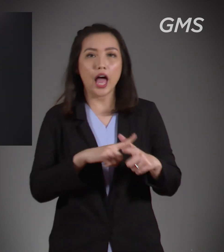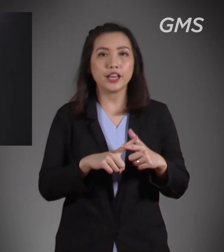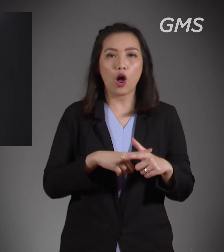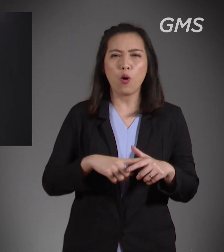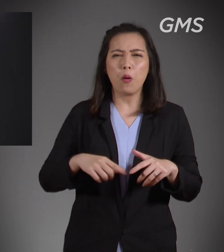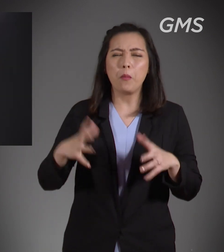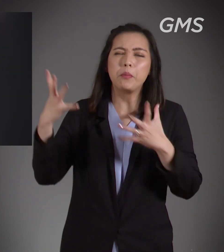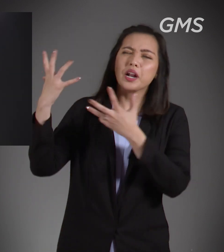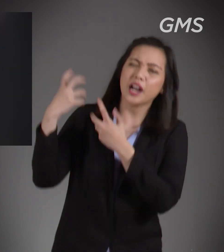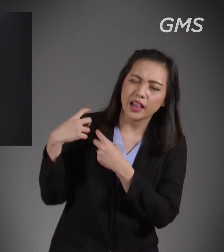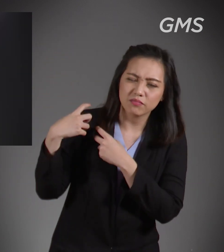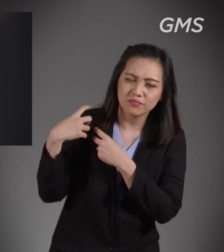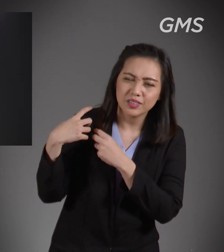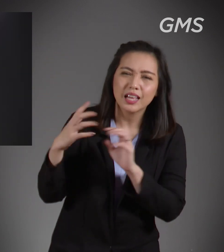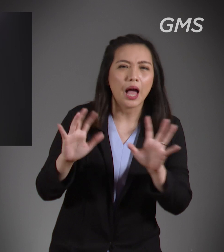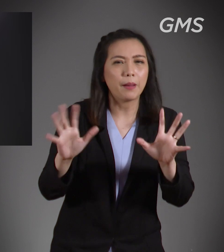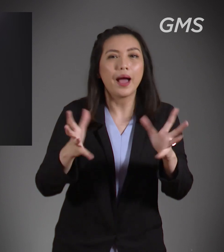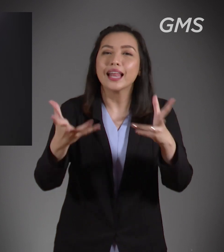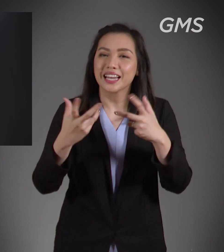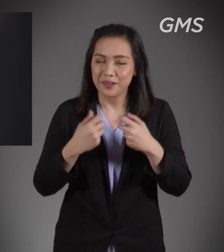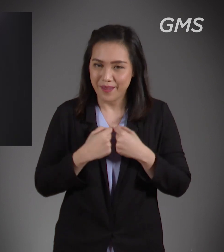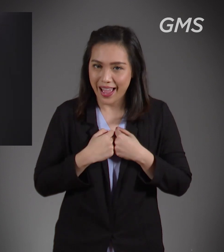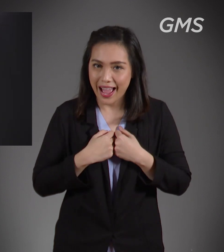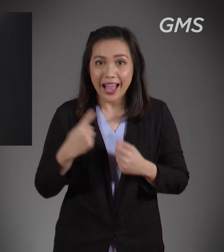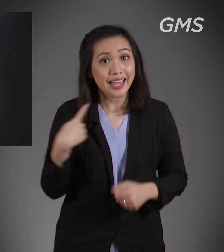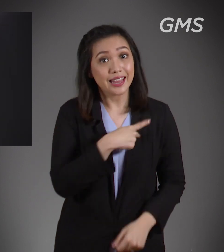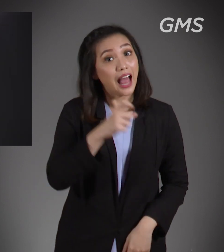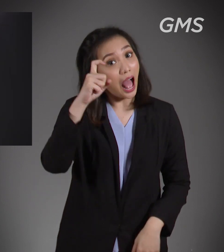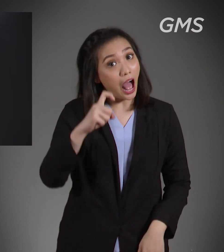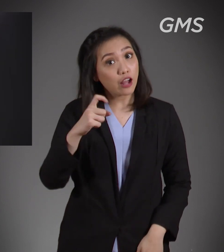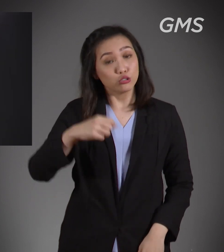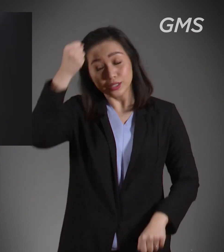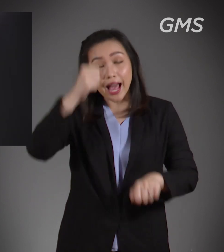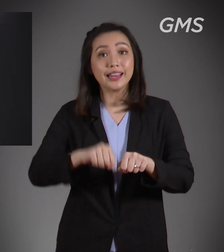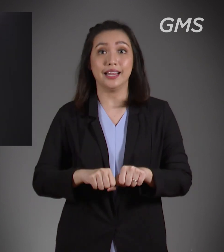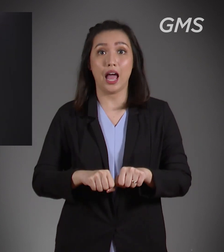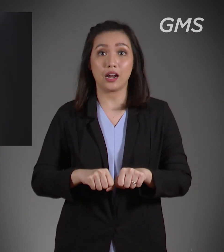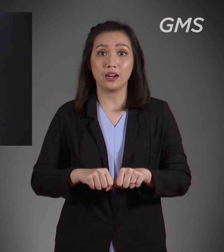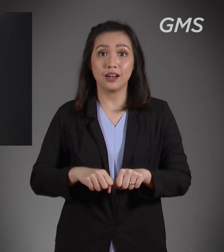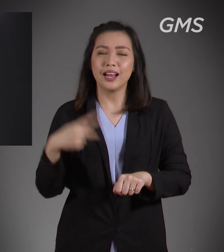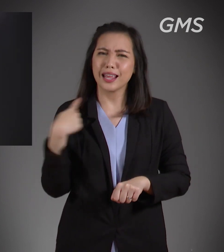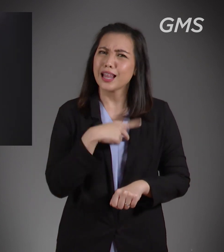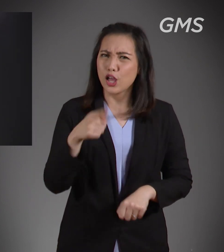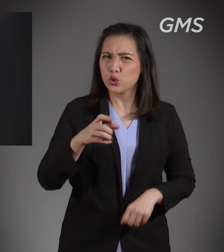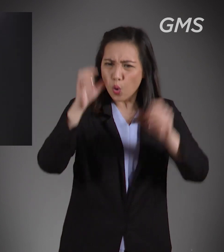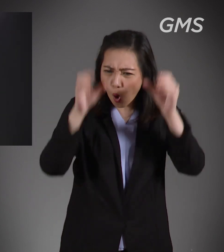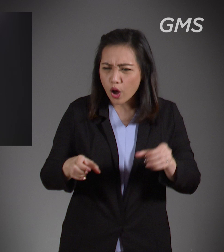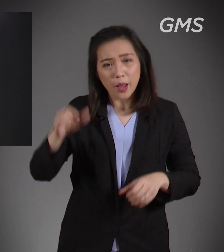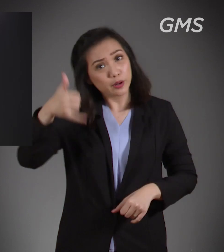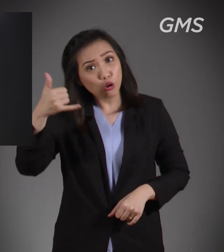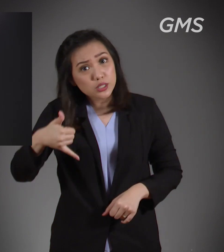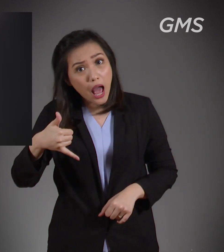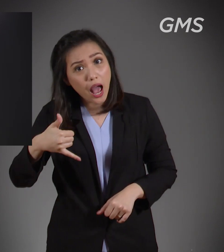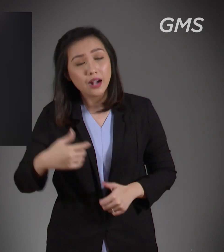sadarilah bahwa kita ini orang berdosa, gak layak terima apa-apa. Jadi kalau kita ngalami gitu, jangan mengeluh. Evaluasi diri, kalau ada dosa, kalau gak ada dosa ya